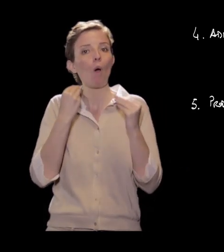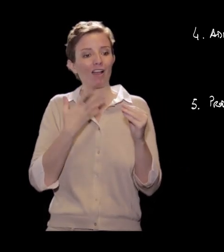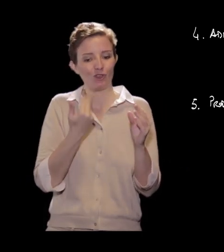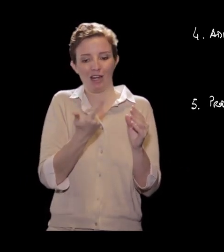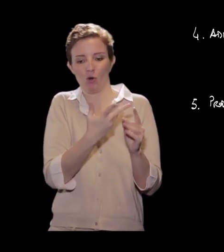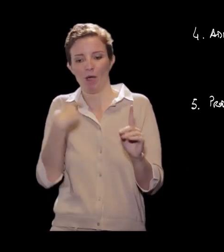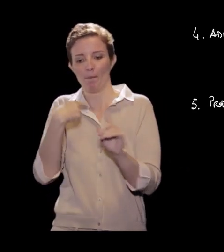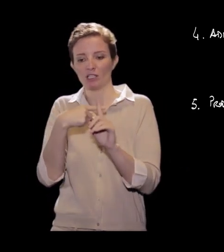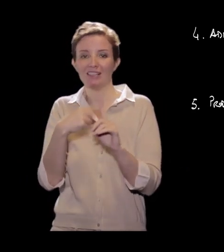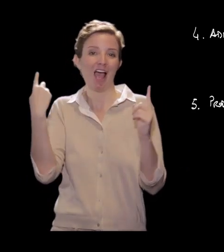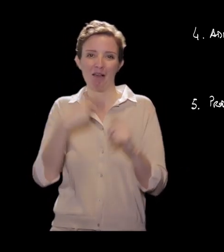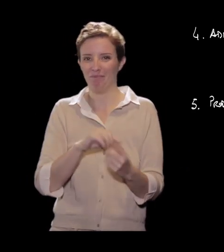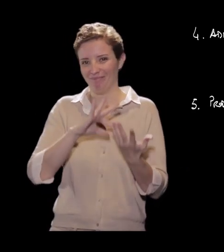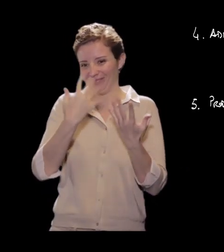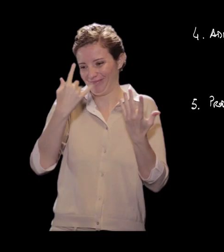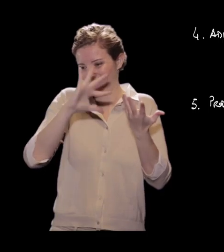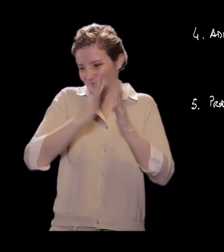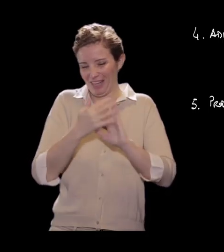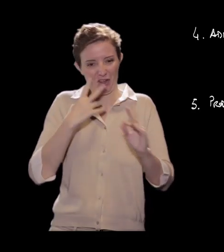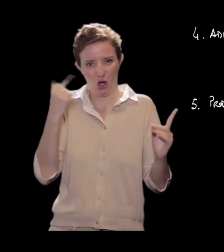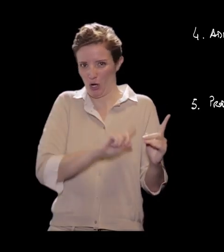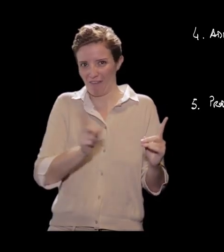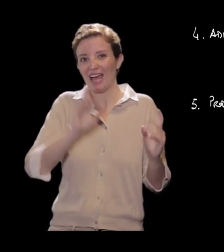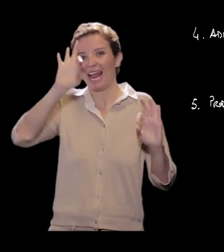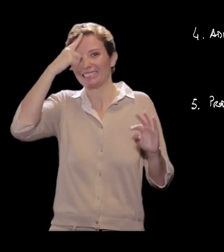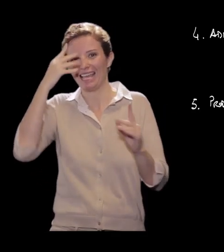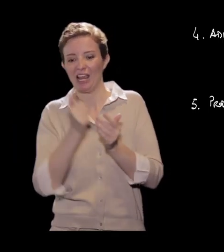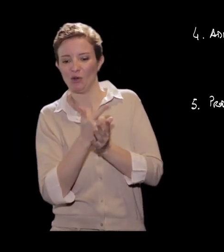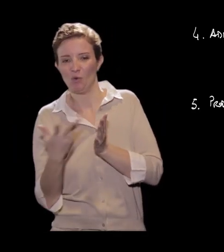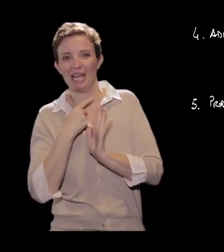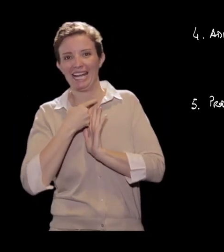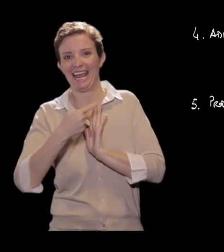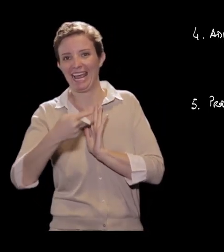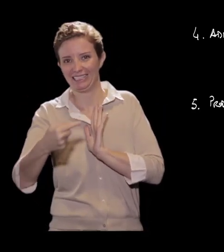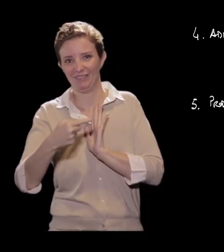non è vera nel caso in cui i numeri fossero fossero negativi